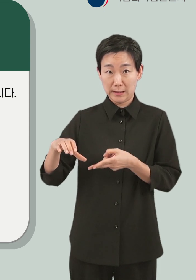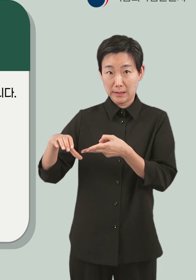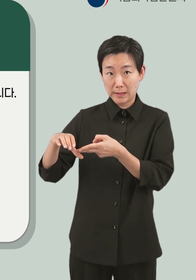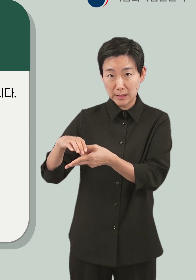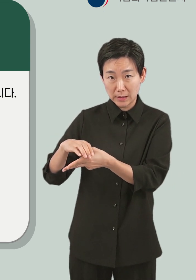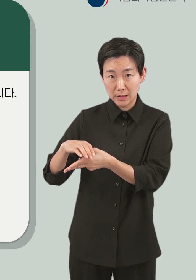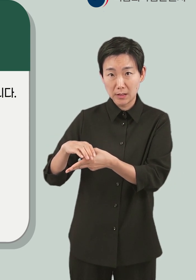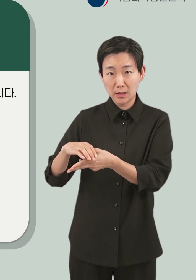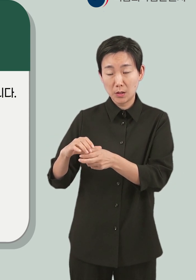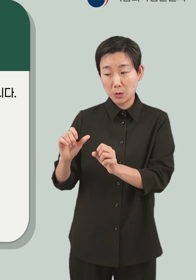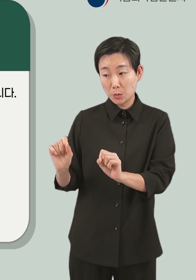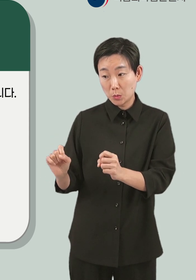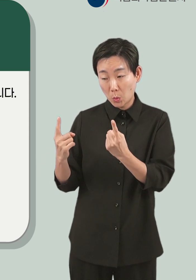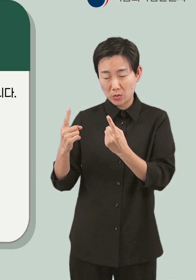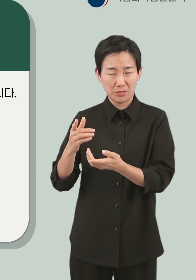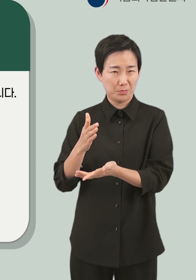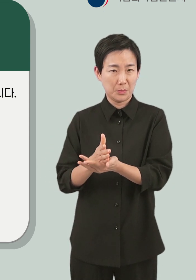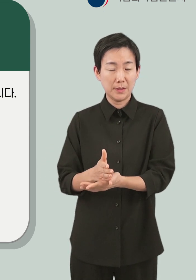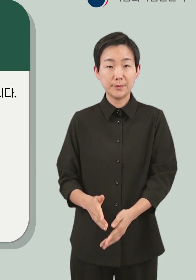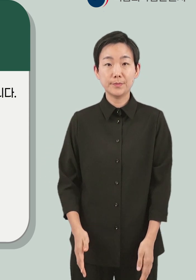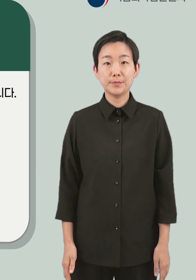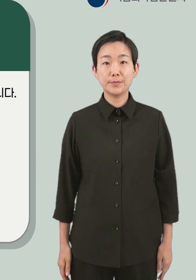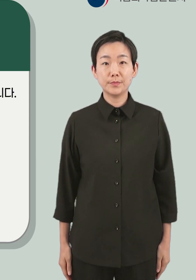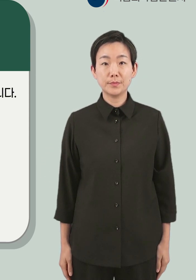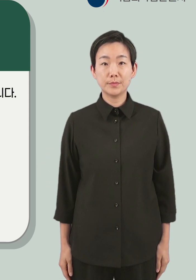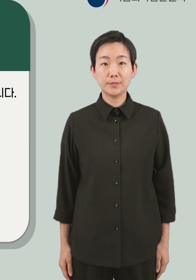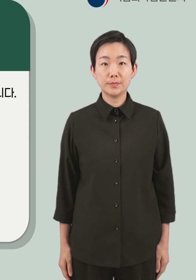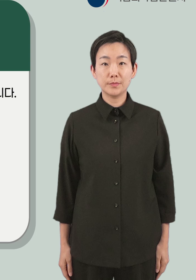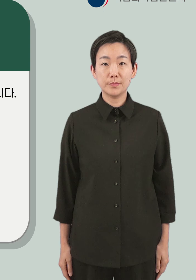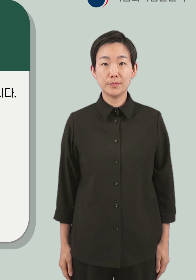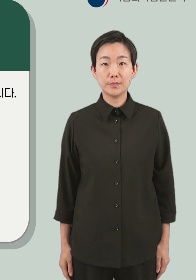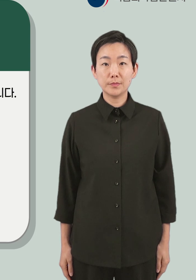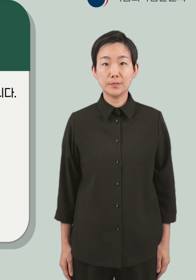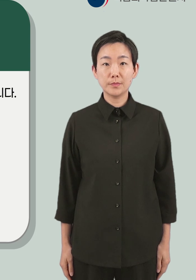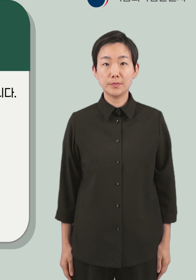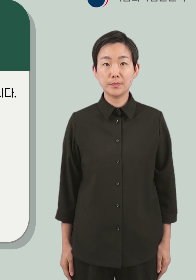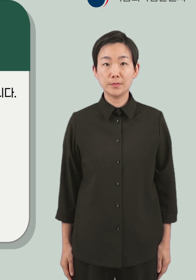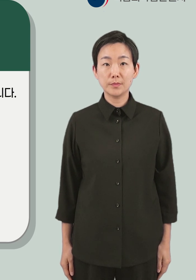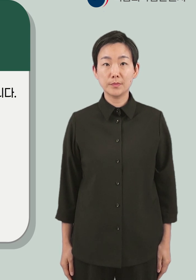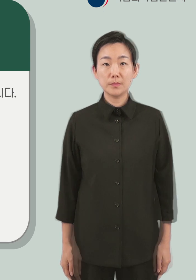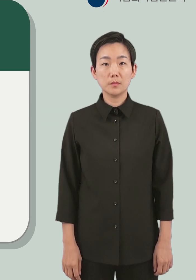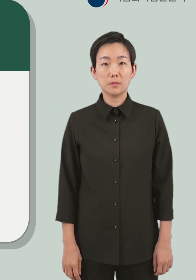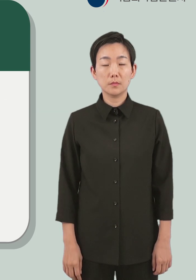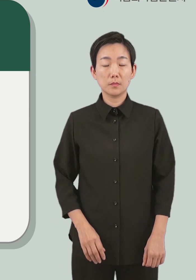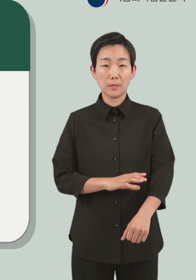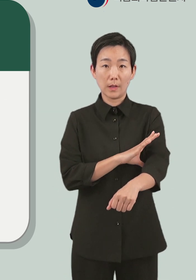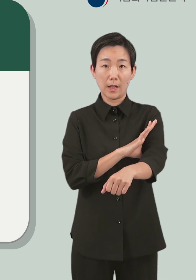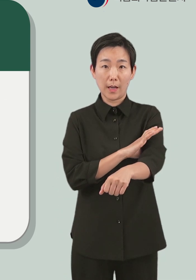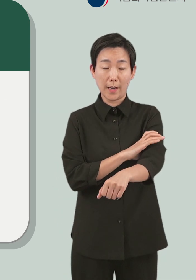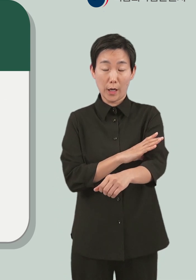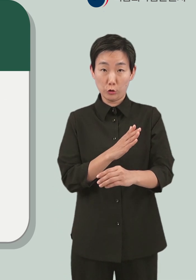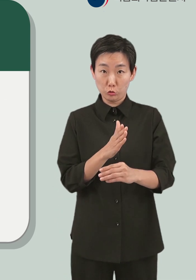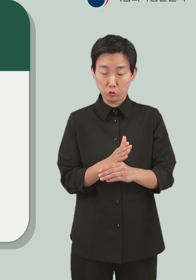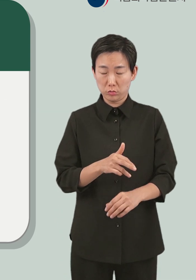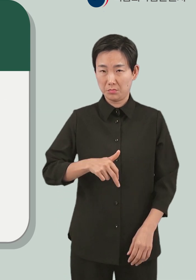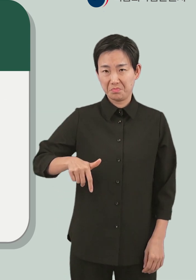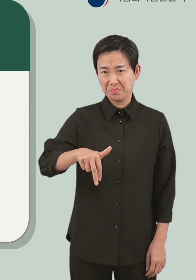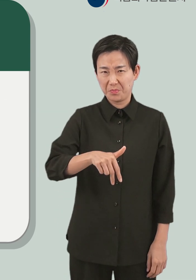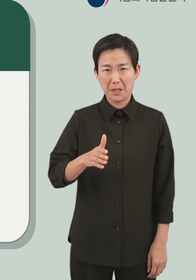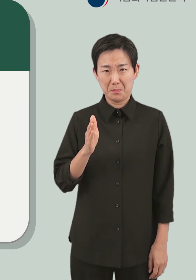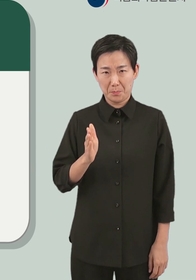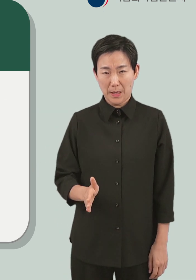수술기, MRI, CT 스캐너 등 다른 전자의료기기와 동시에 사용하지 않습니다. 이동 중인